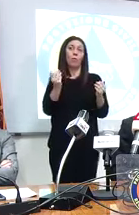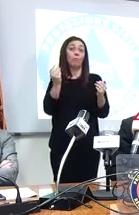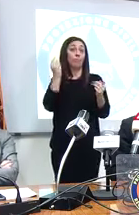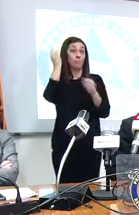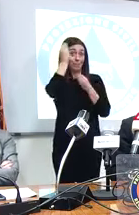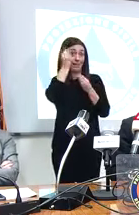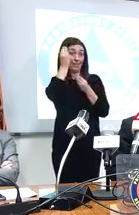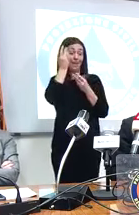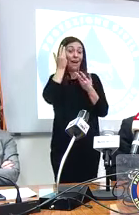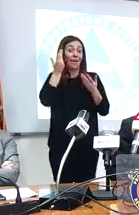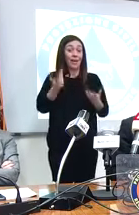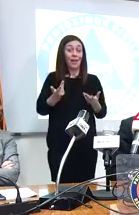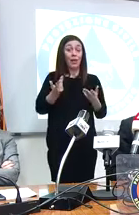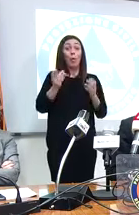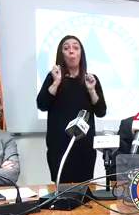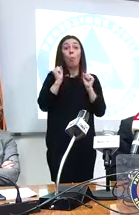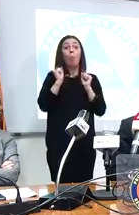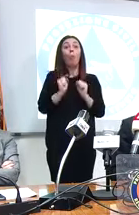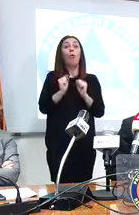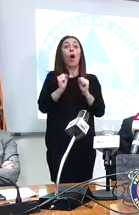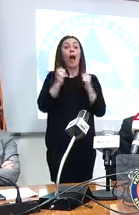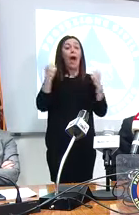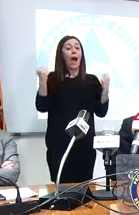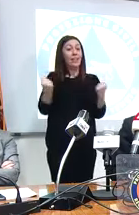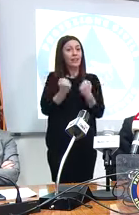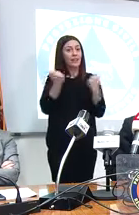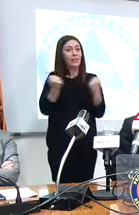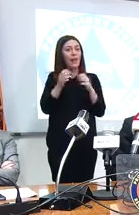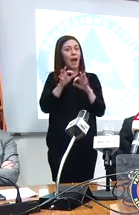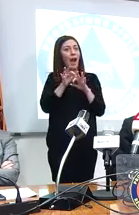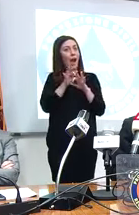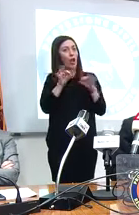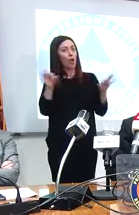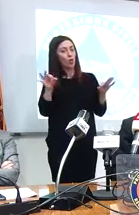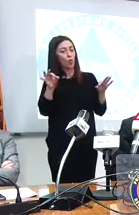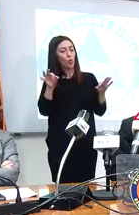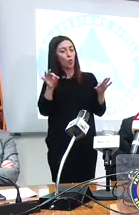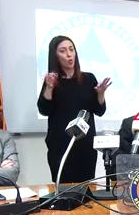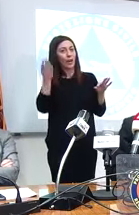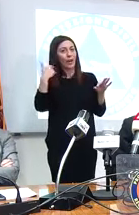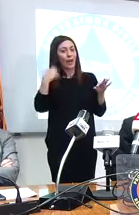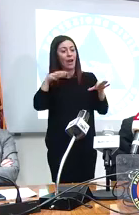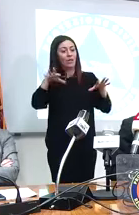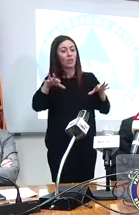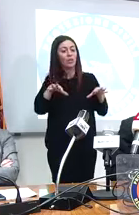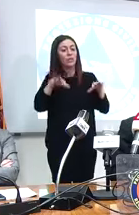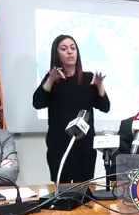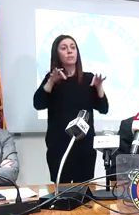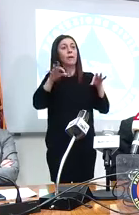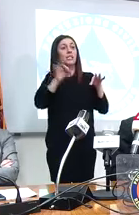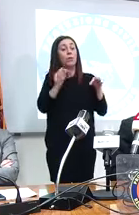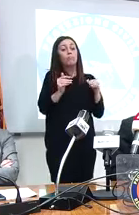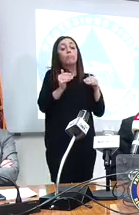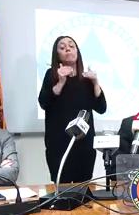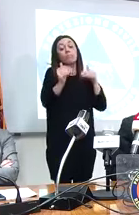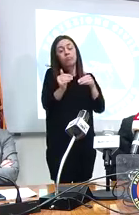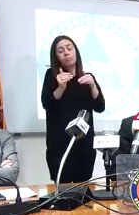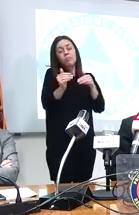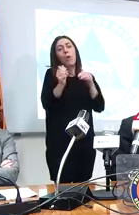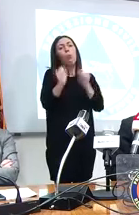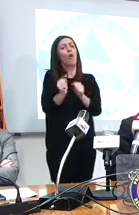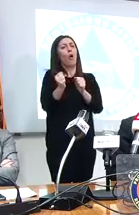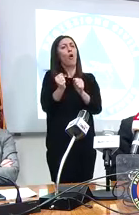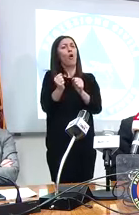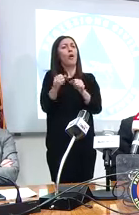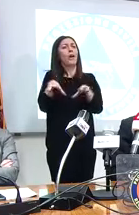riprendere con alcune attività che abbiamo spostato, che abbiamo rinviato o sospeso, ma ricordo, solo